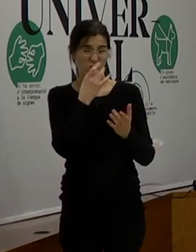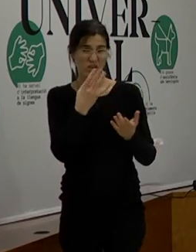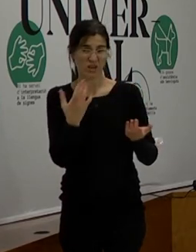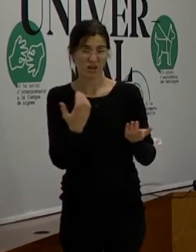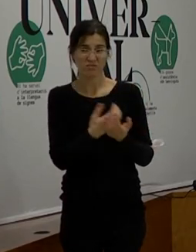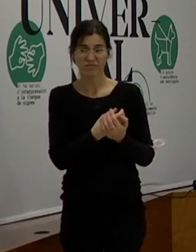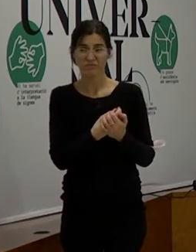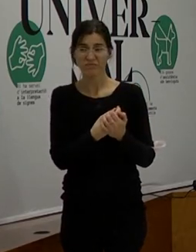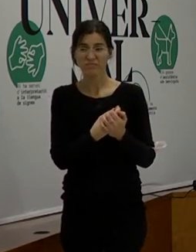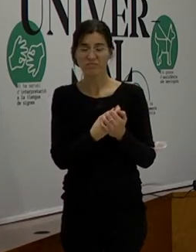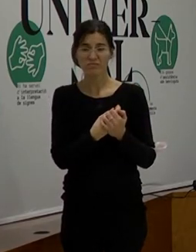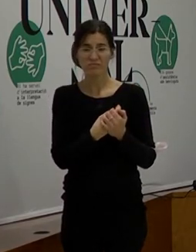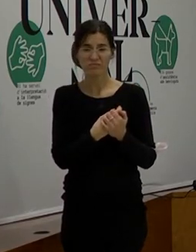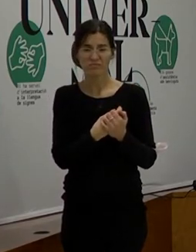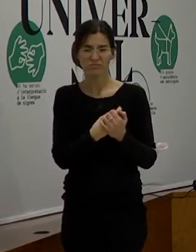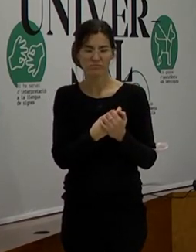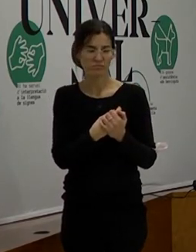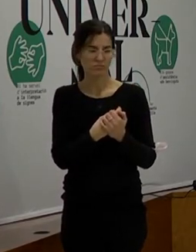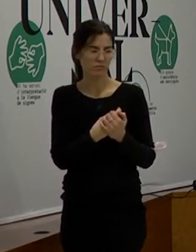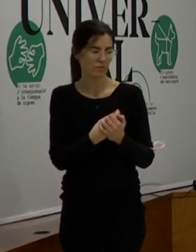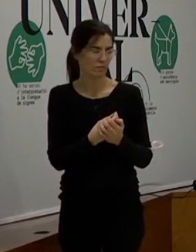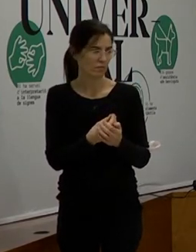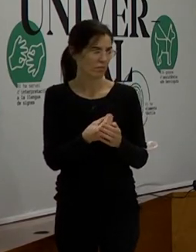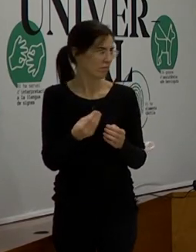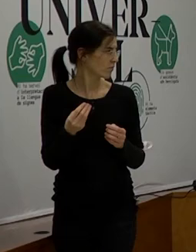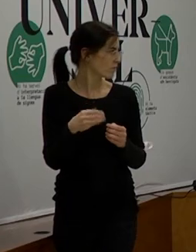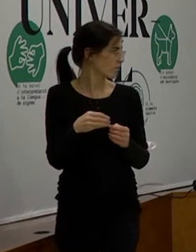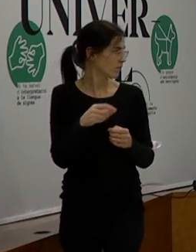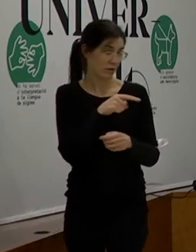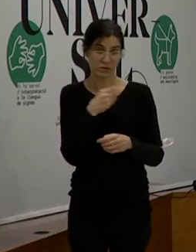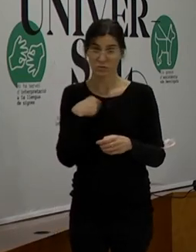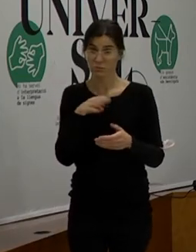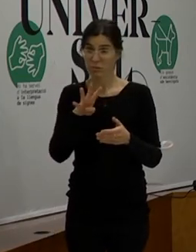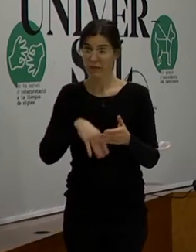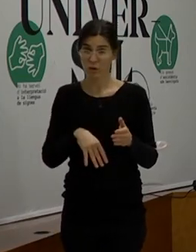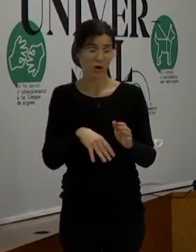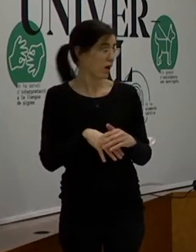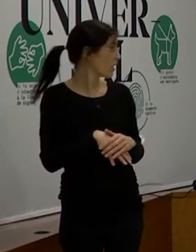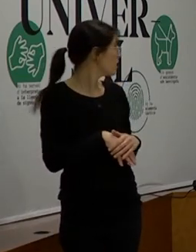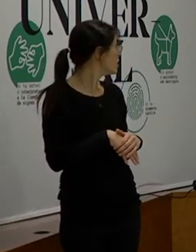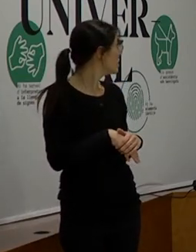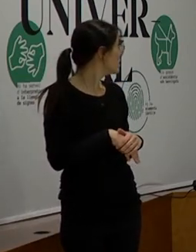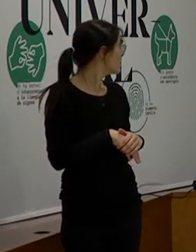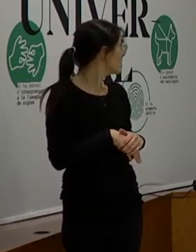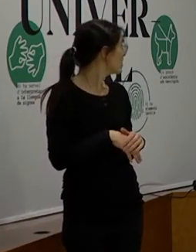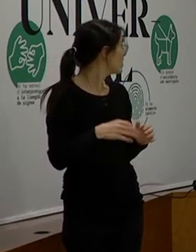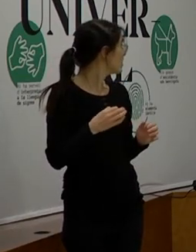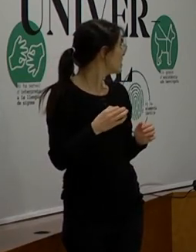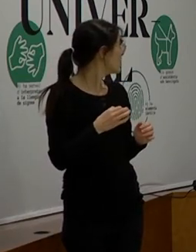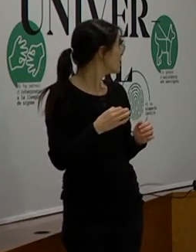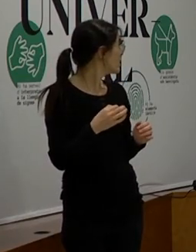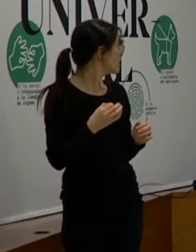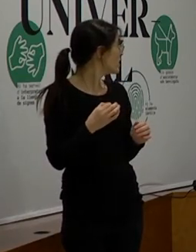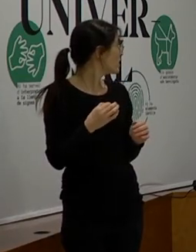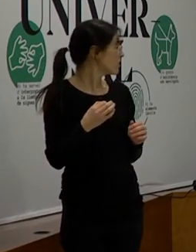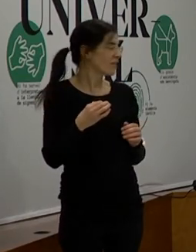vale? Com podeu veure. A més, no vull... esto es Barcelona, no te lo pierdas, hay que ser ecológico, pero claro, el arbolito en